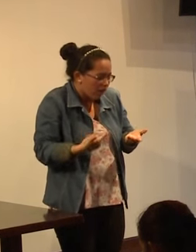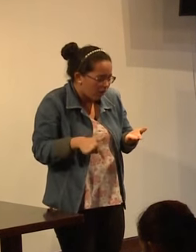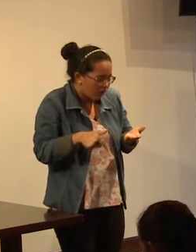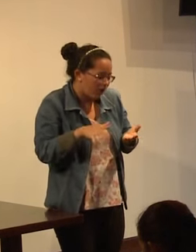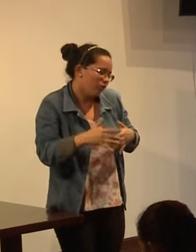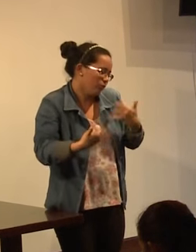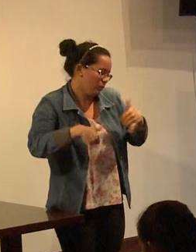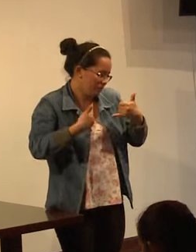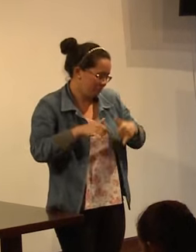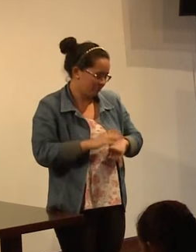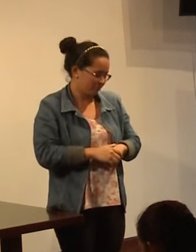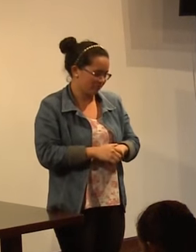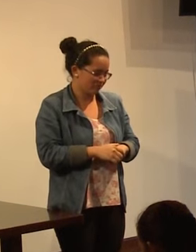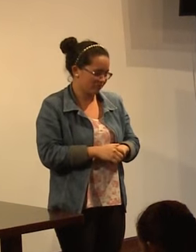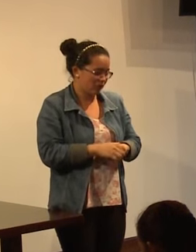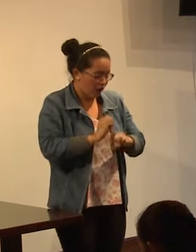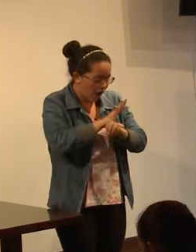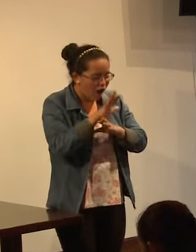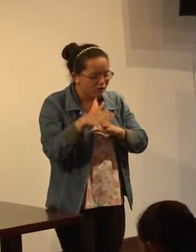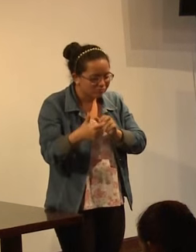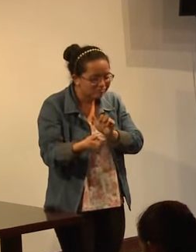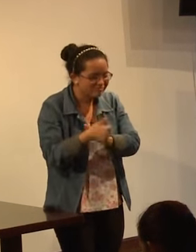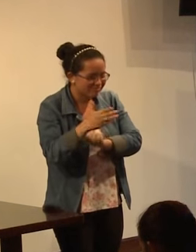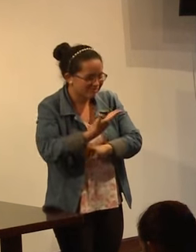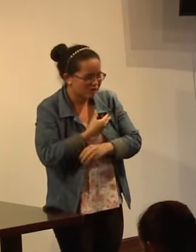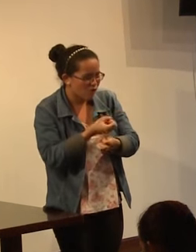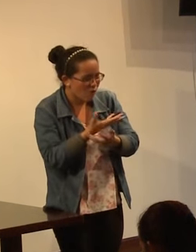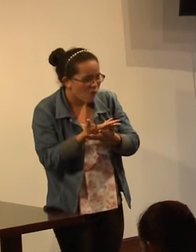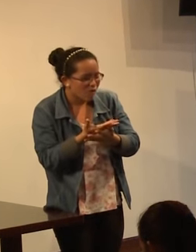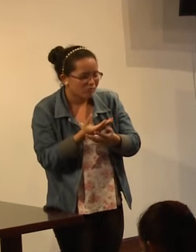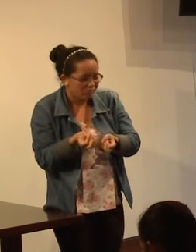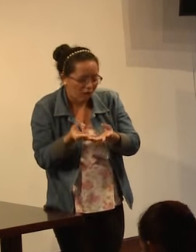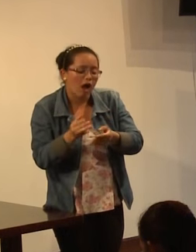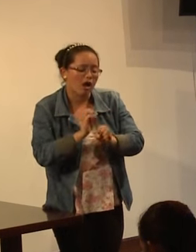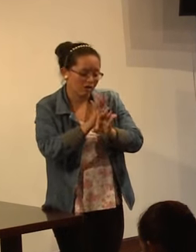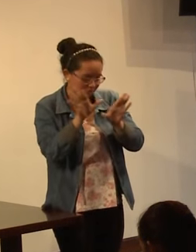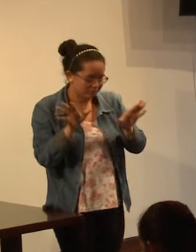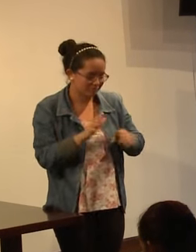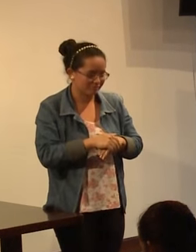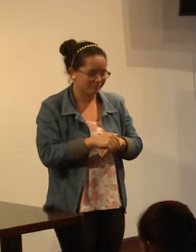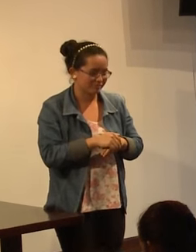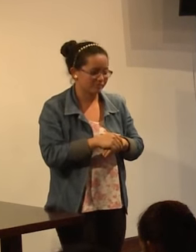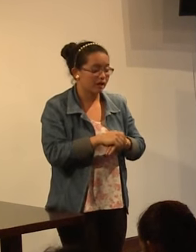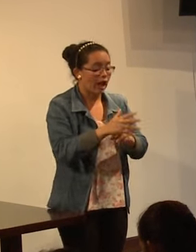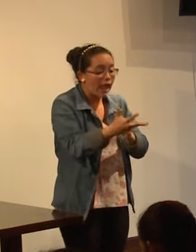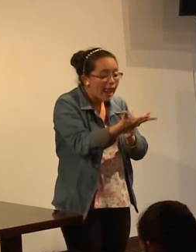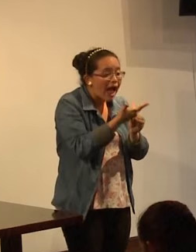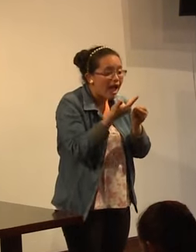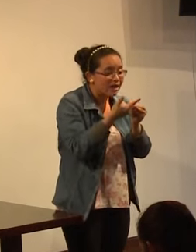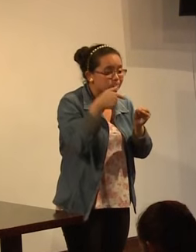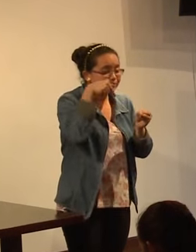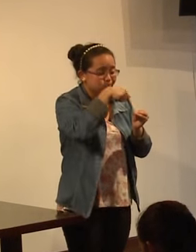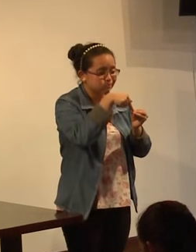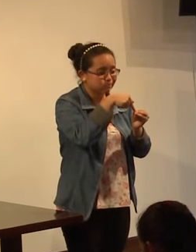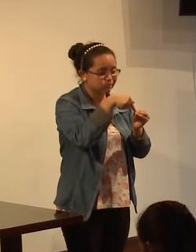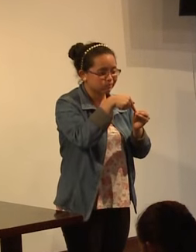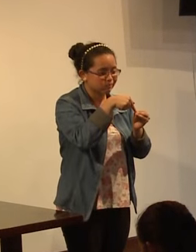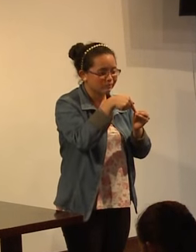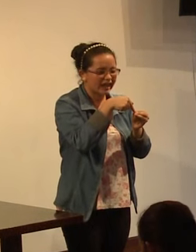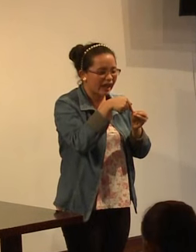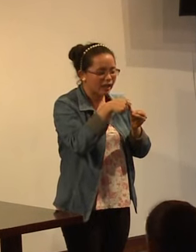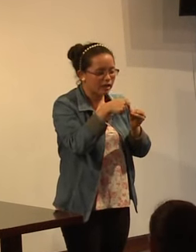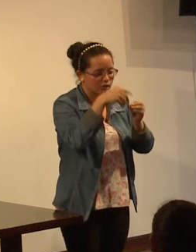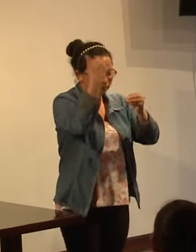jugar. ¿Sí? Y fíjense que el arte también tiene ese componente súper importante, y es que el arte tiene en la médula la